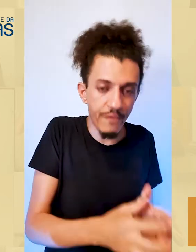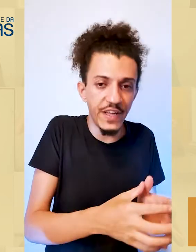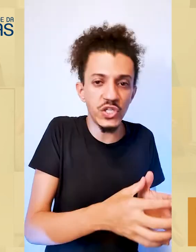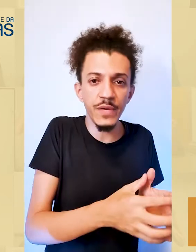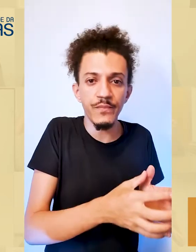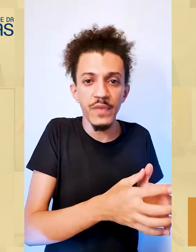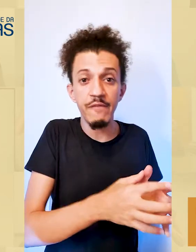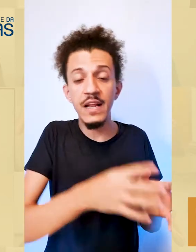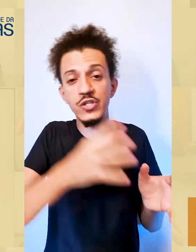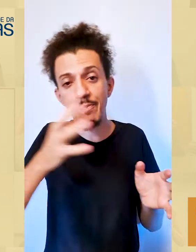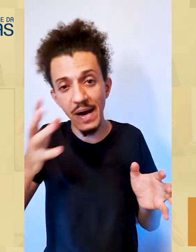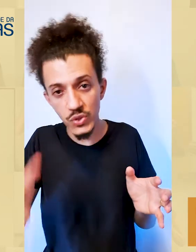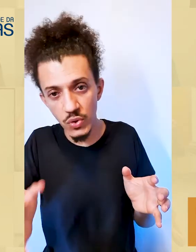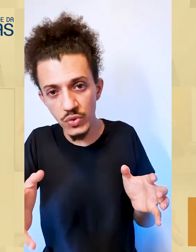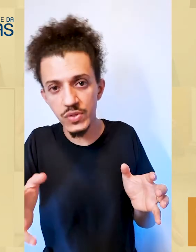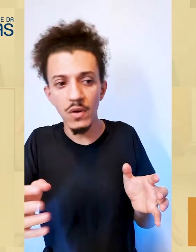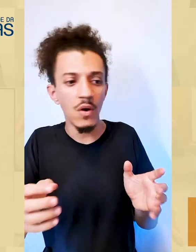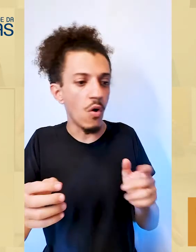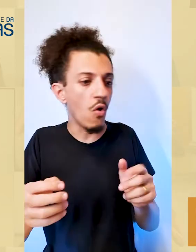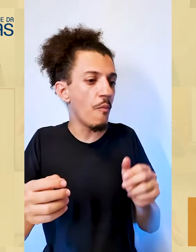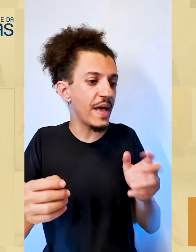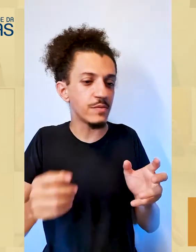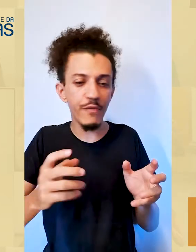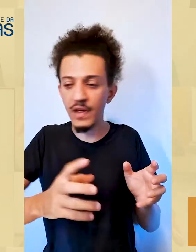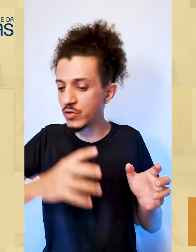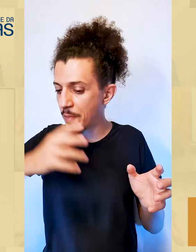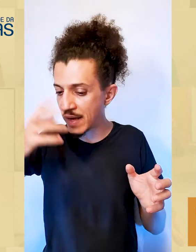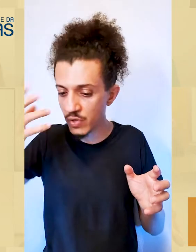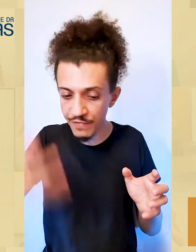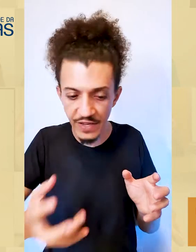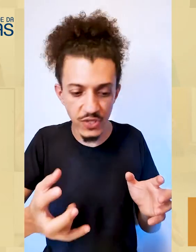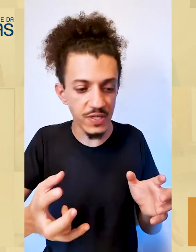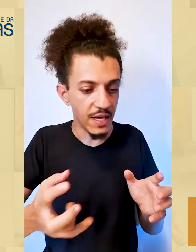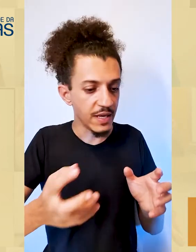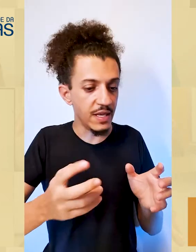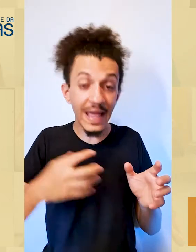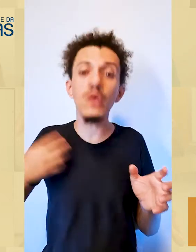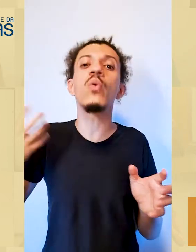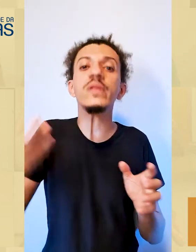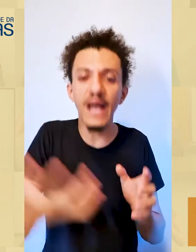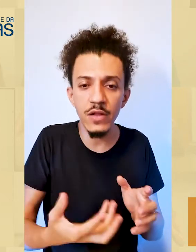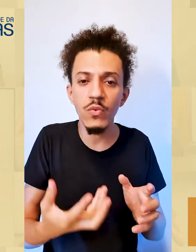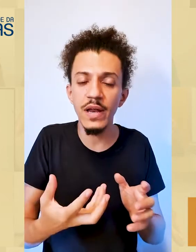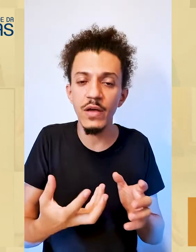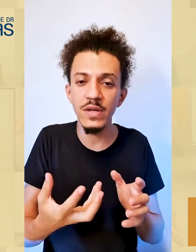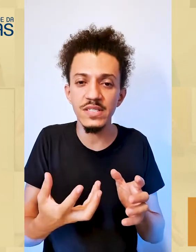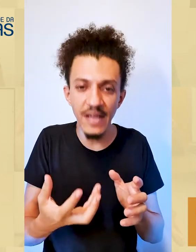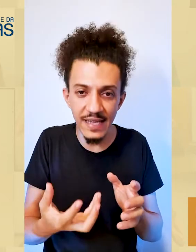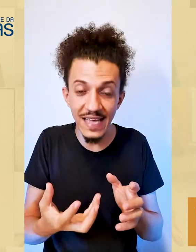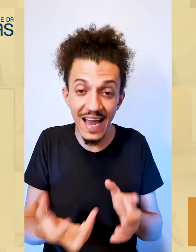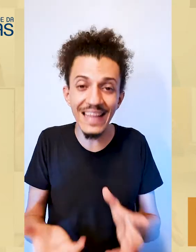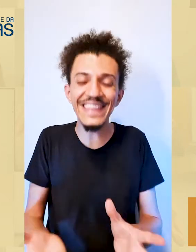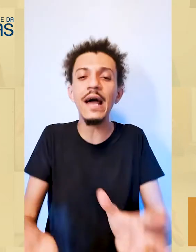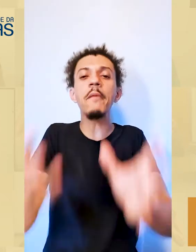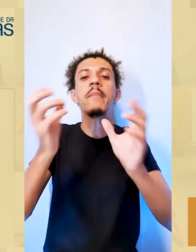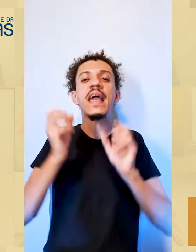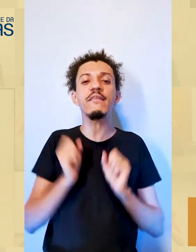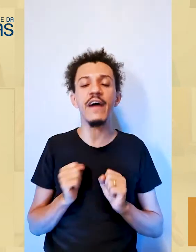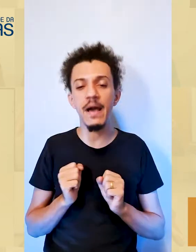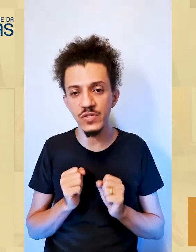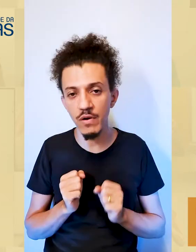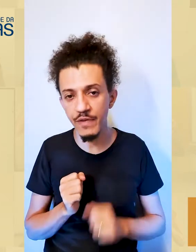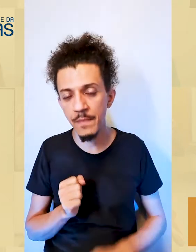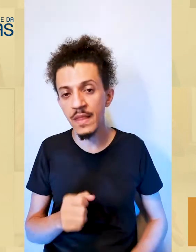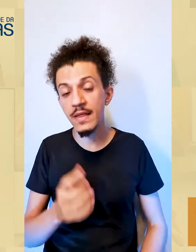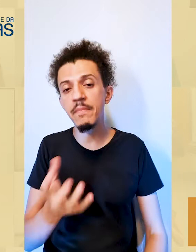criança ouvinte, filha de pais surdos, ou mesmo filho de pais ouvintes, que tem contato com a língua de sinais, ela também